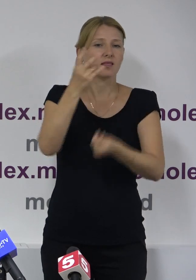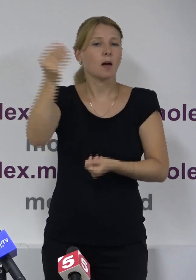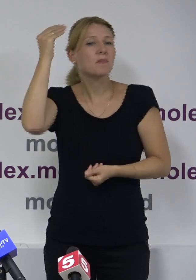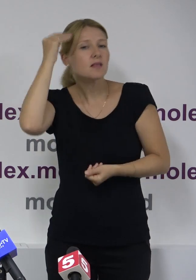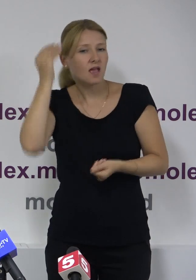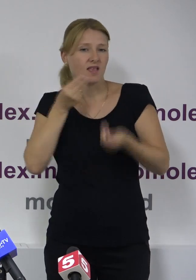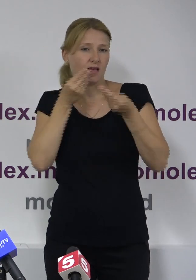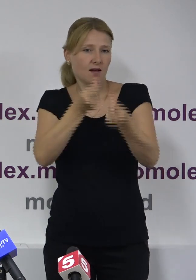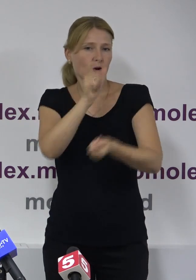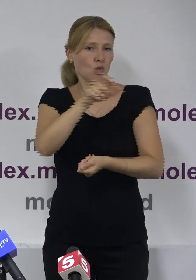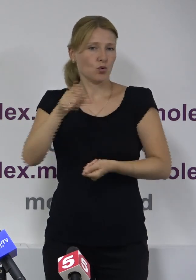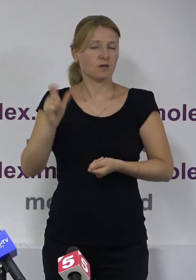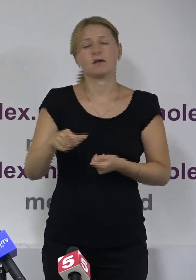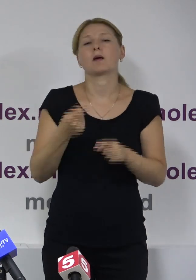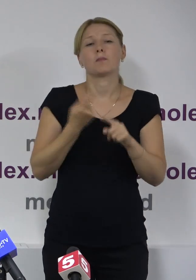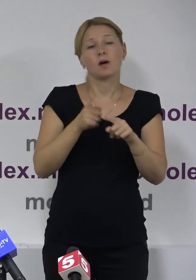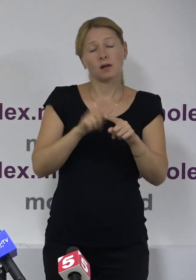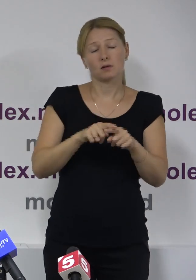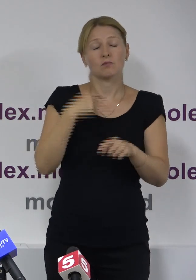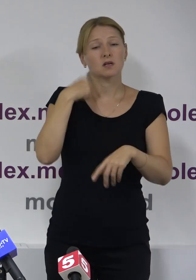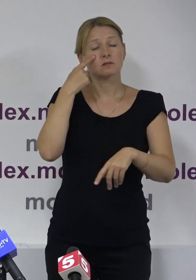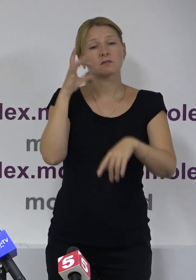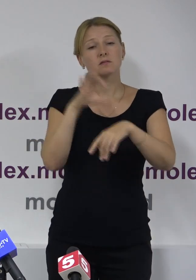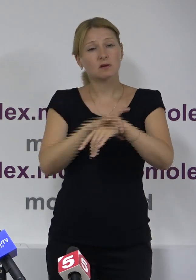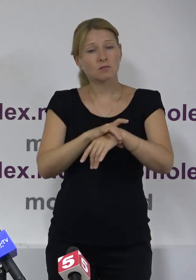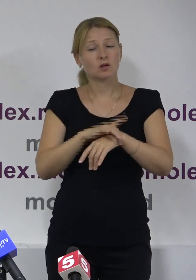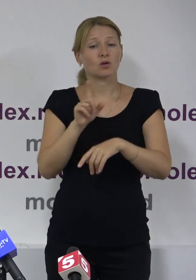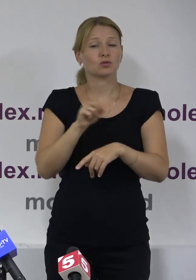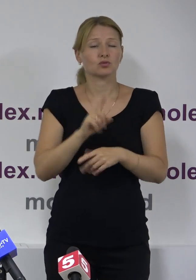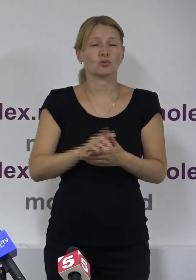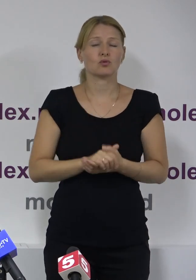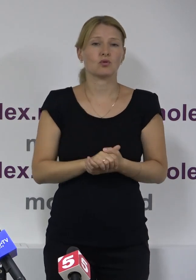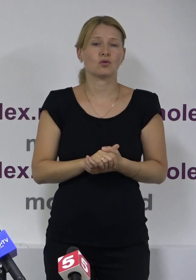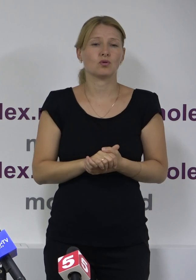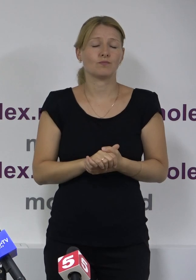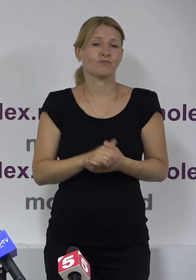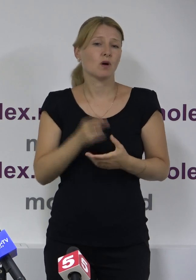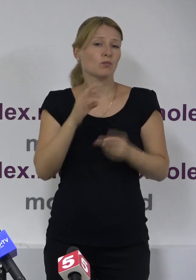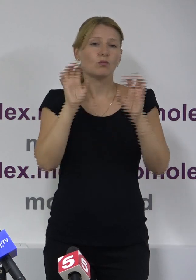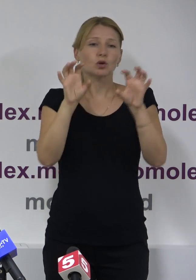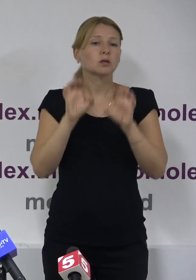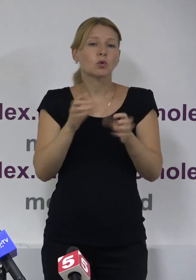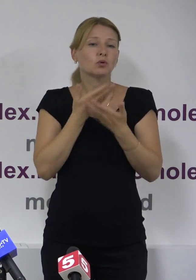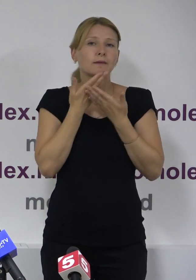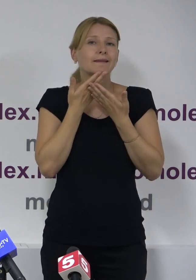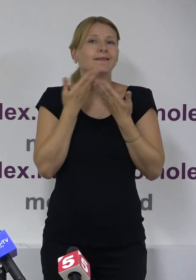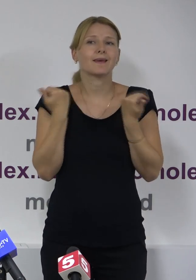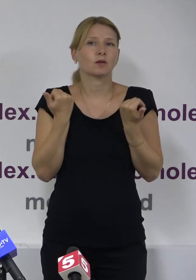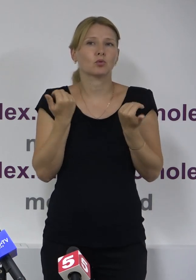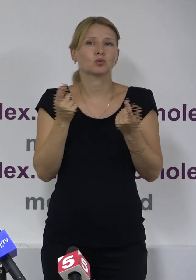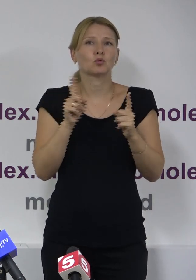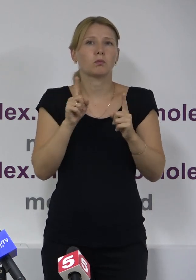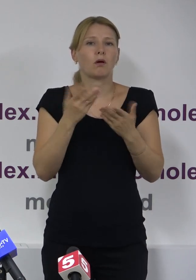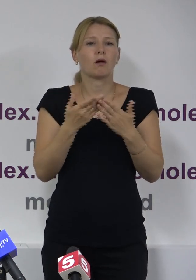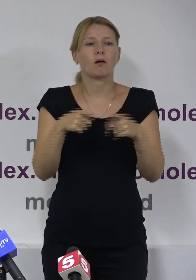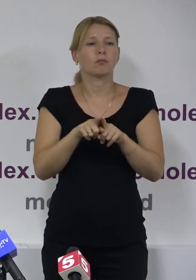pe altul. Totodată am remarcat și faptul că nu există prevederi constituționale care să îngrădească acest lucru,